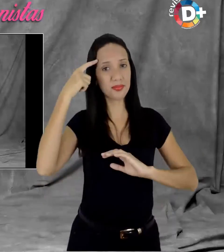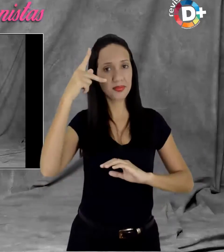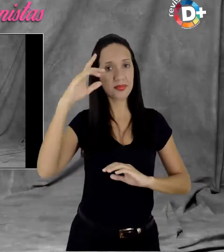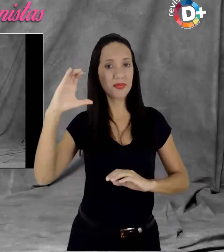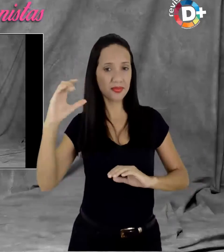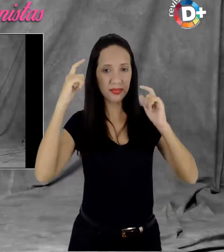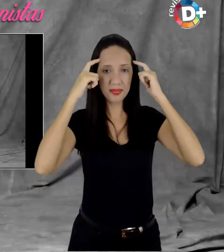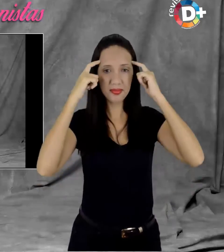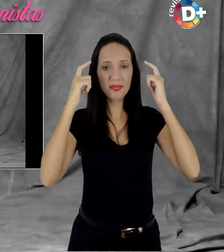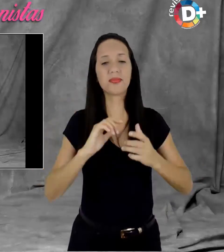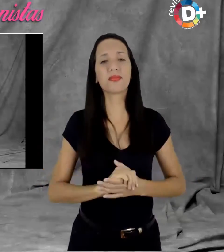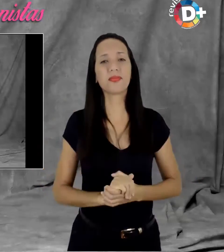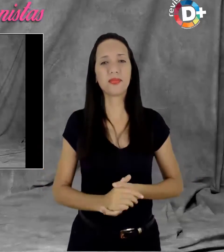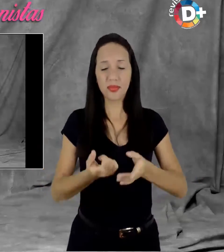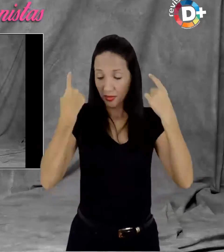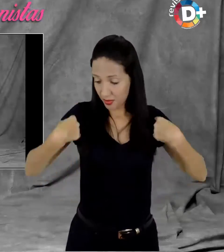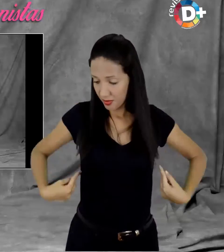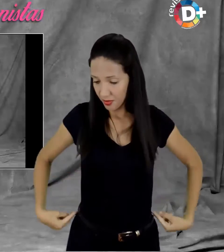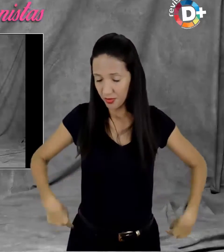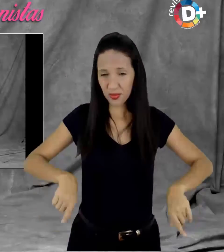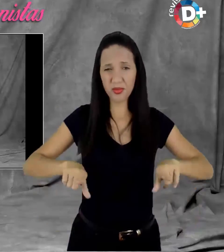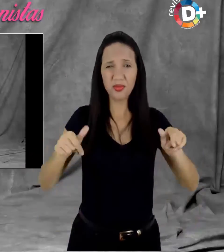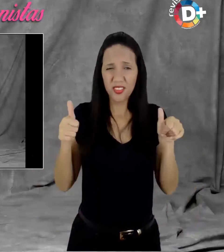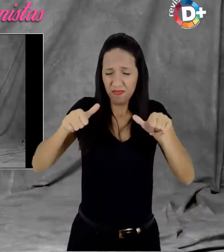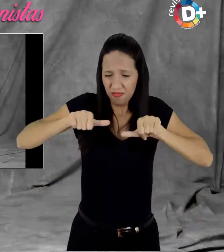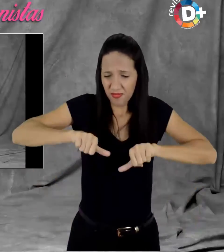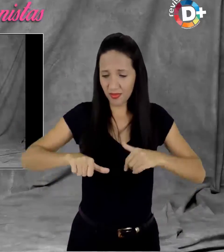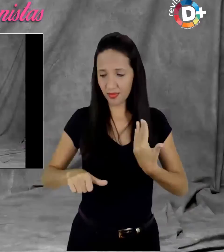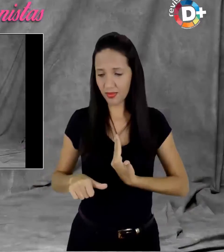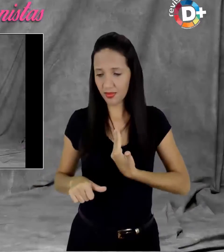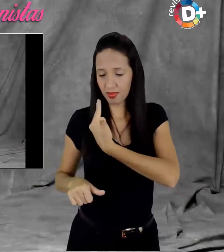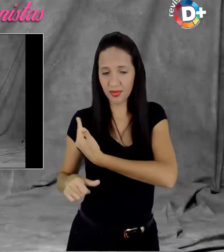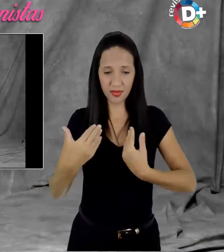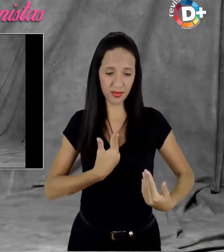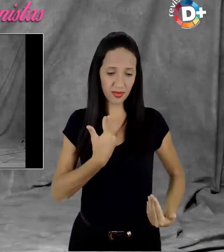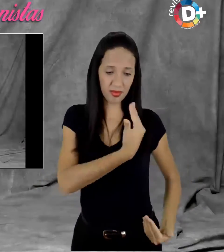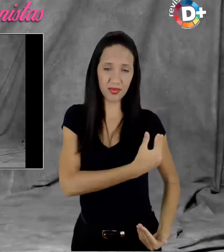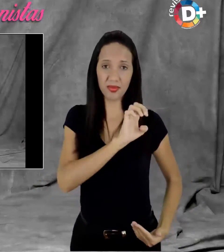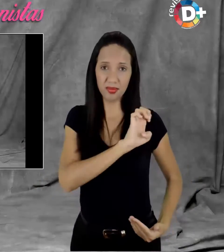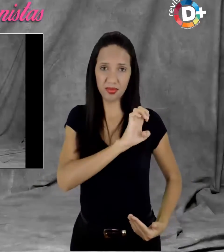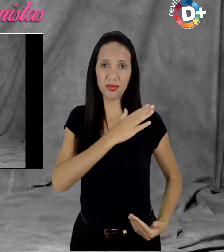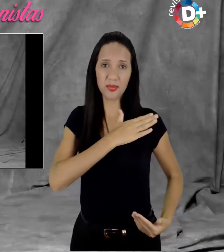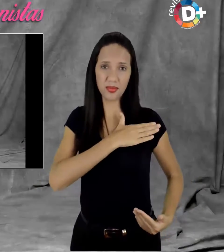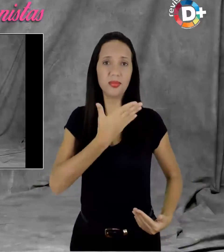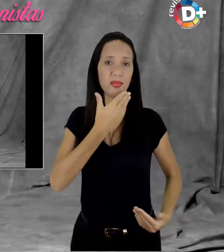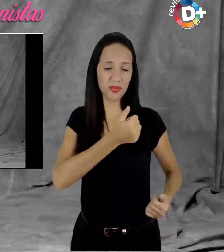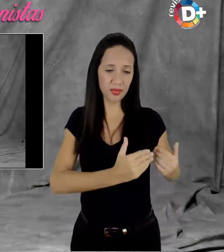paralisia cerebral do tipo atetoide, moderada. Todo o meu corpo foi afetado, mas o lado